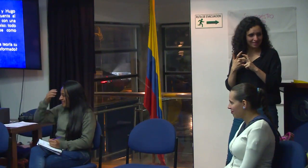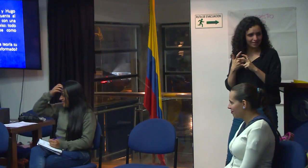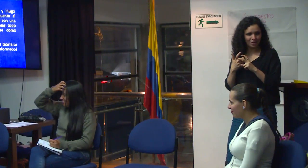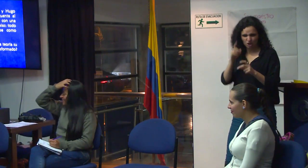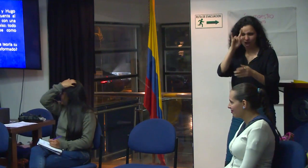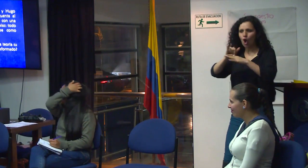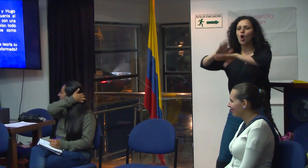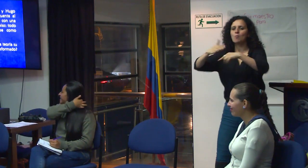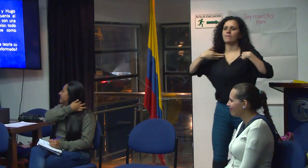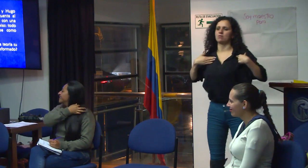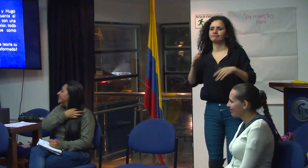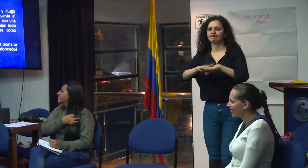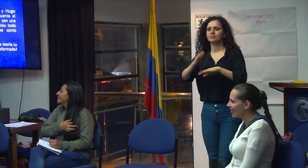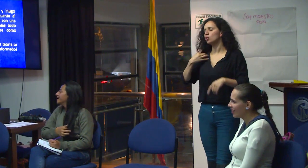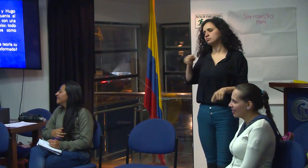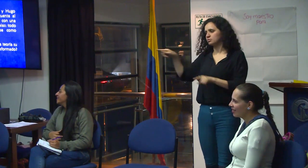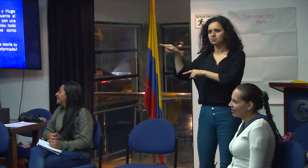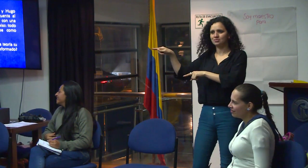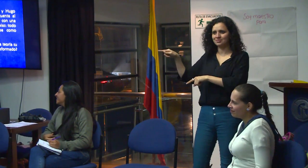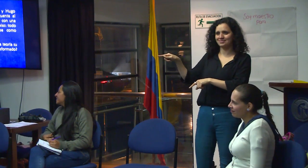mía.